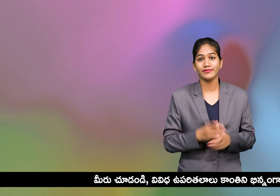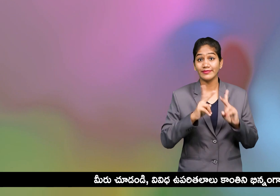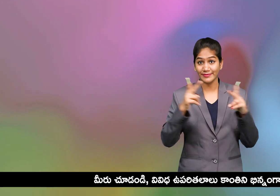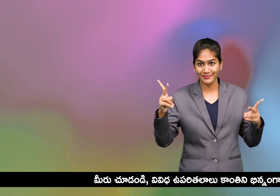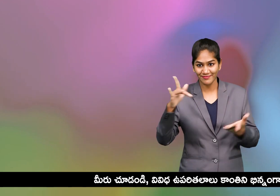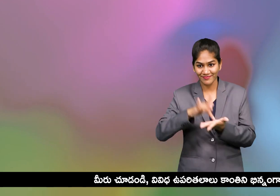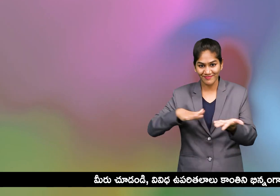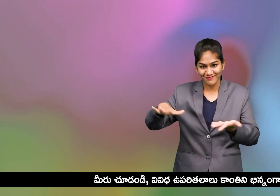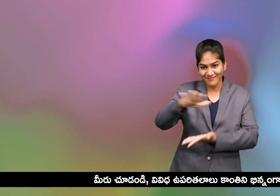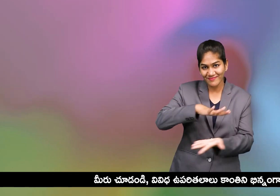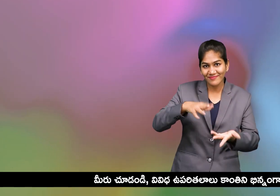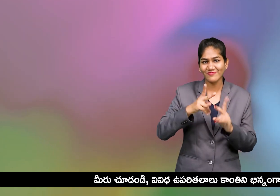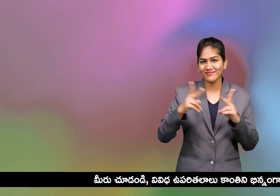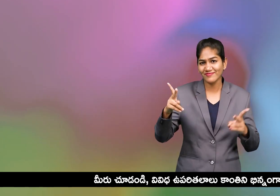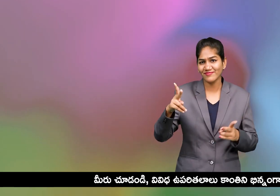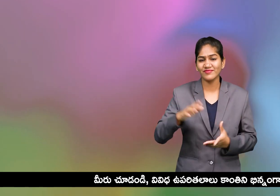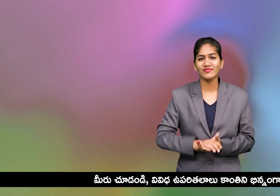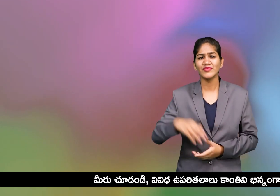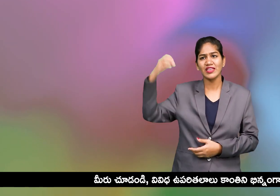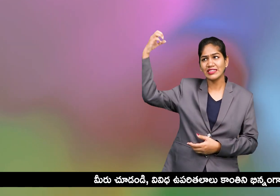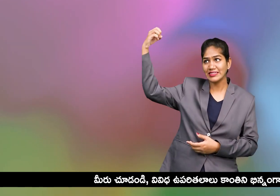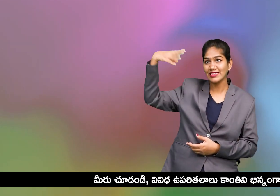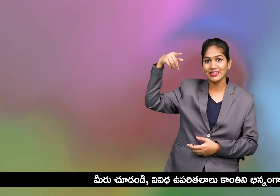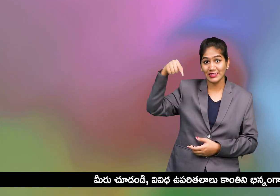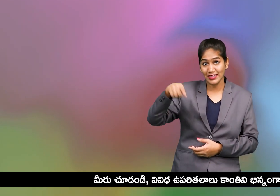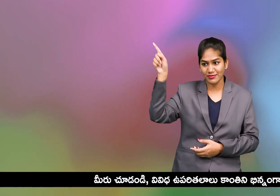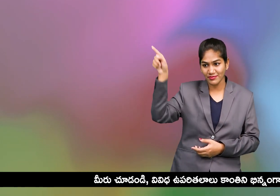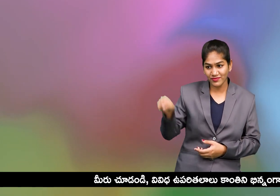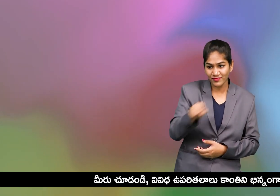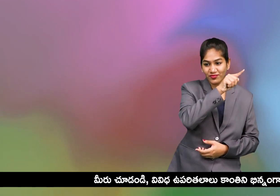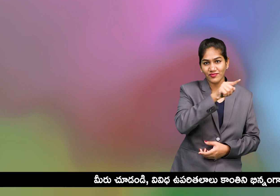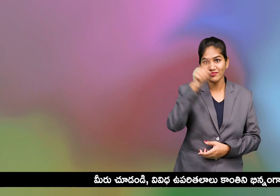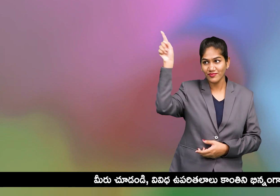మీరు చూడండి, వివిధ ఉపరితలాలు కాంతిని భిన్నంగా ప్రతిబింబిస్తాయి.